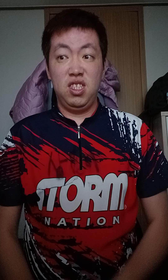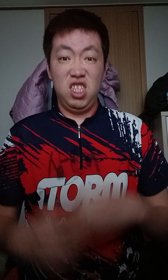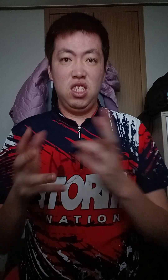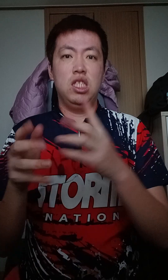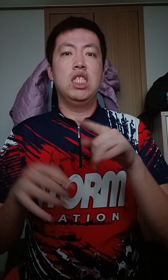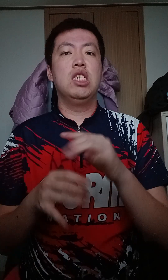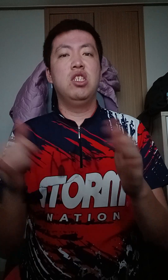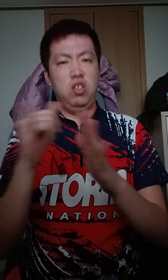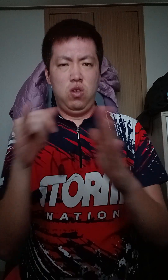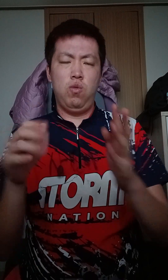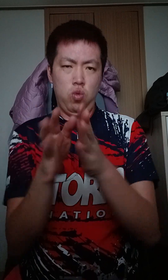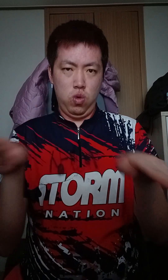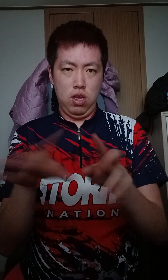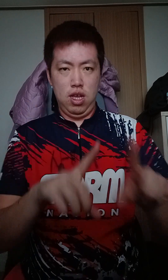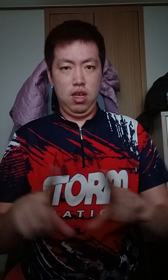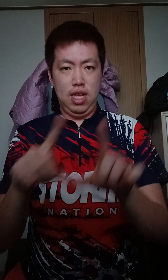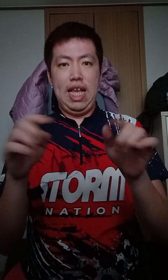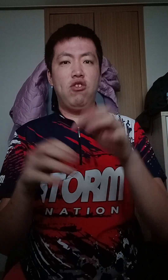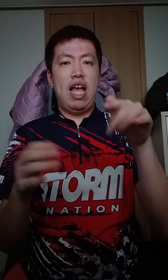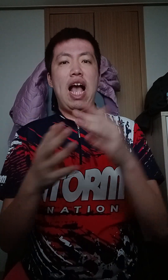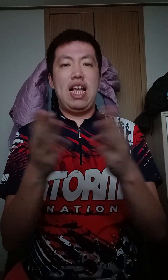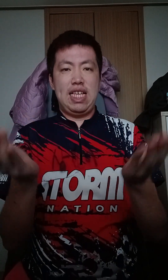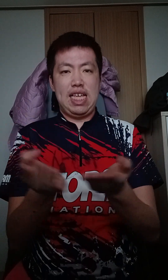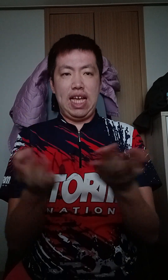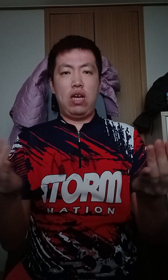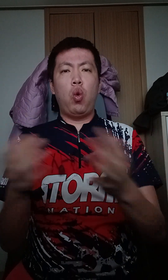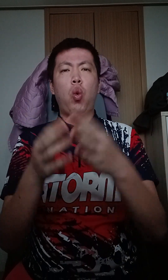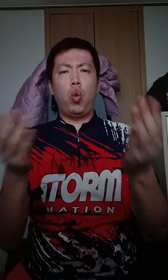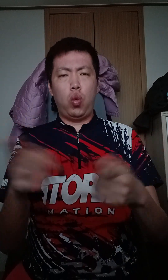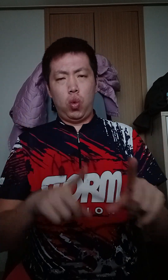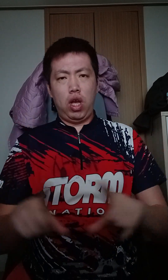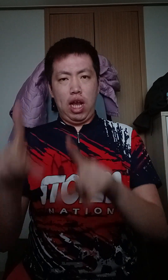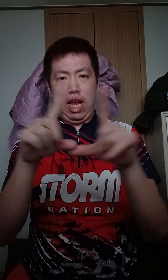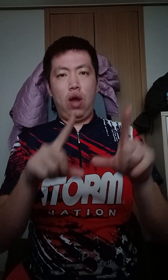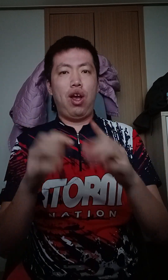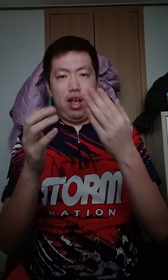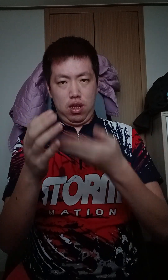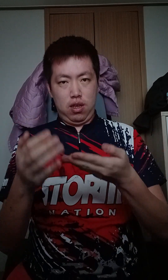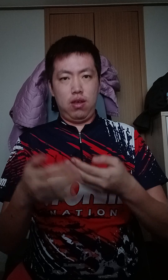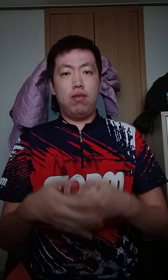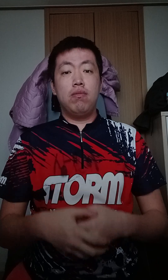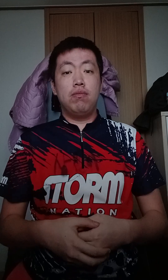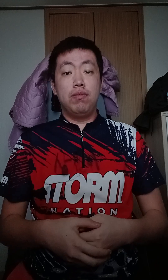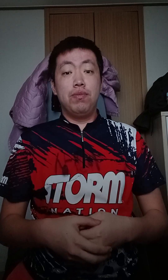지적장애인 6명이 모여 사는 제주시 내 한 장애인 공동생활가정입니다. 지난해 말